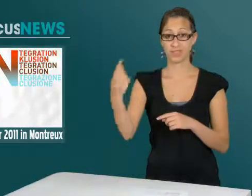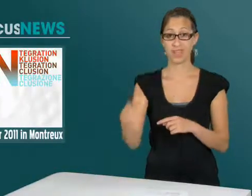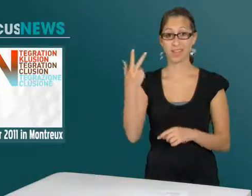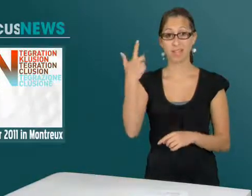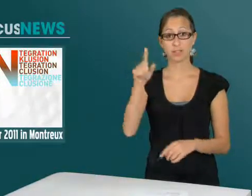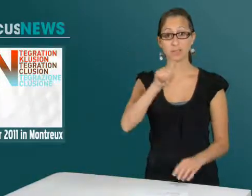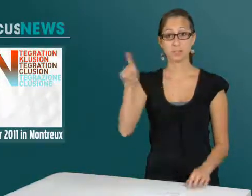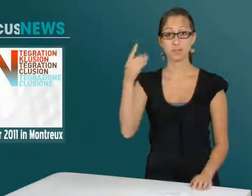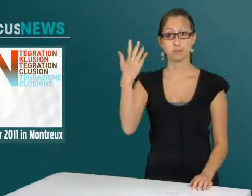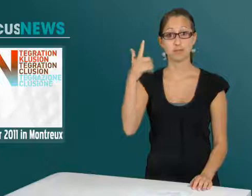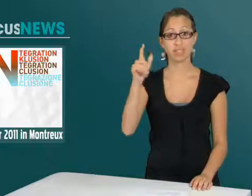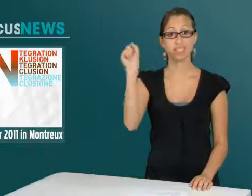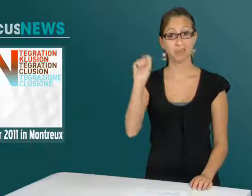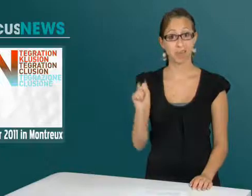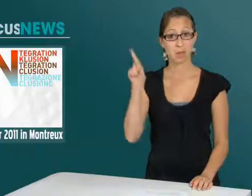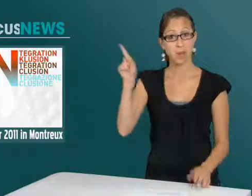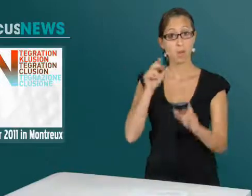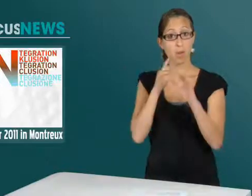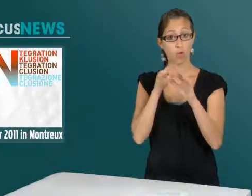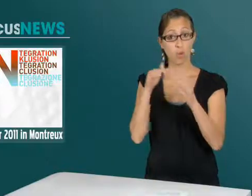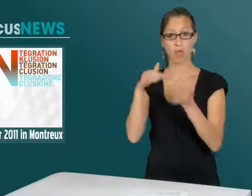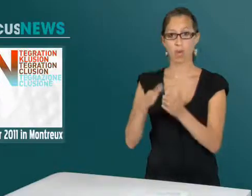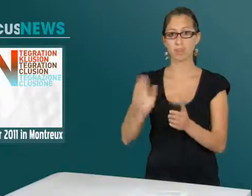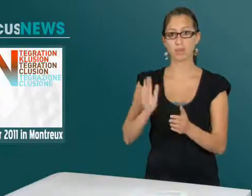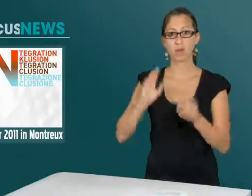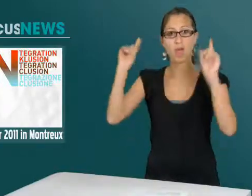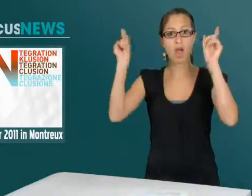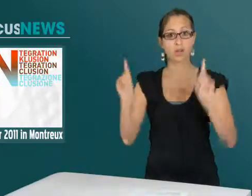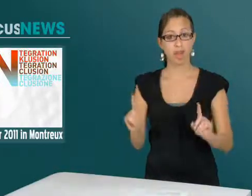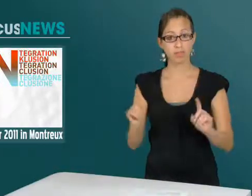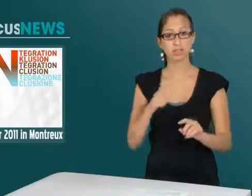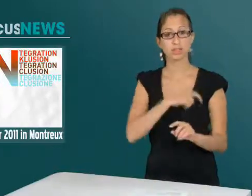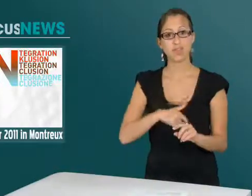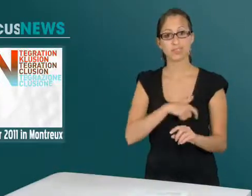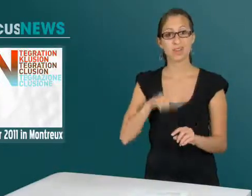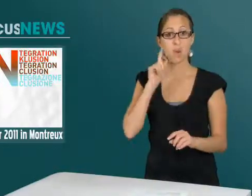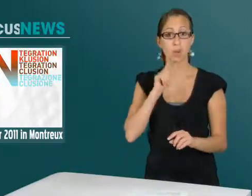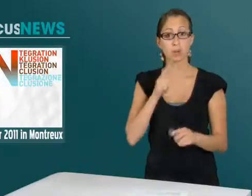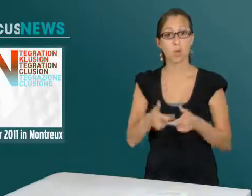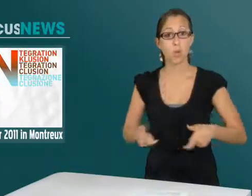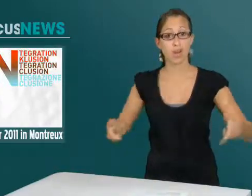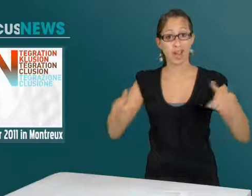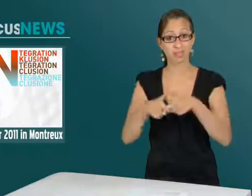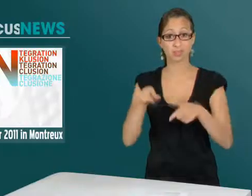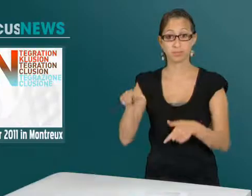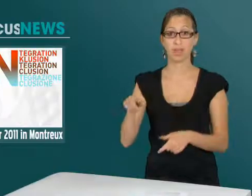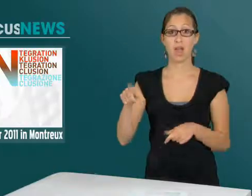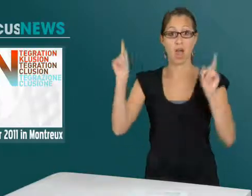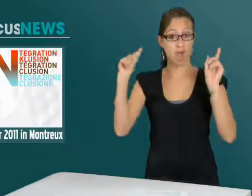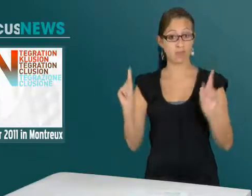vom 23 bis 25 september findet im montreux und speziell handel statt der schweizerische gehörlosen kongress